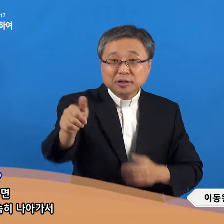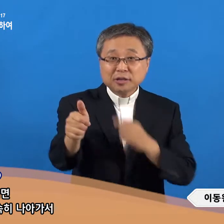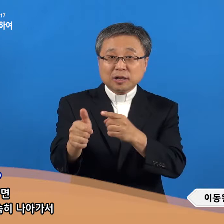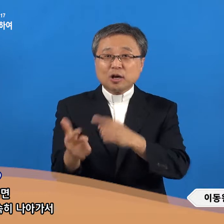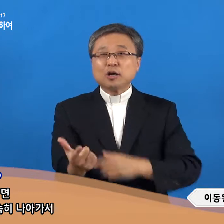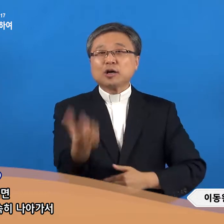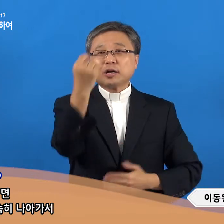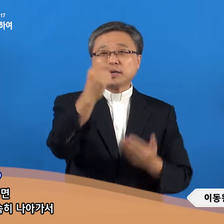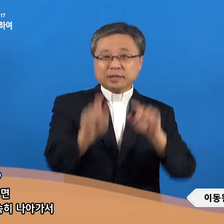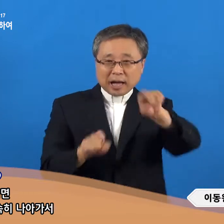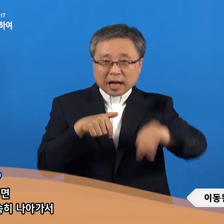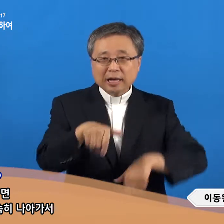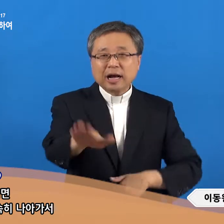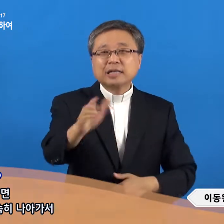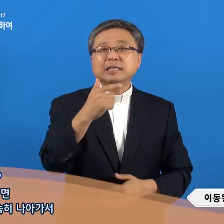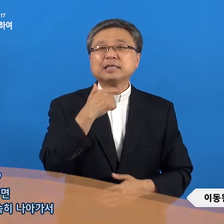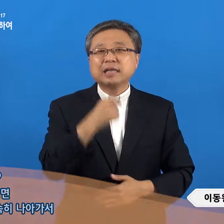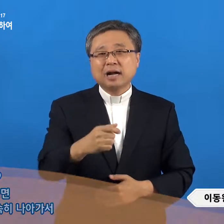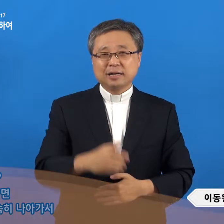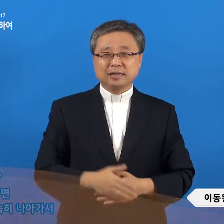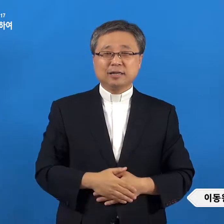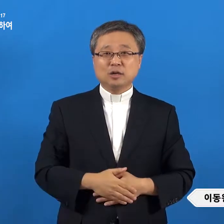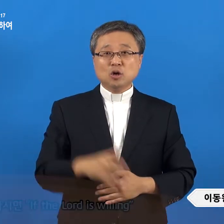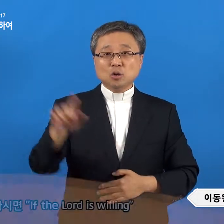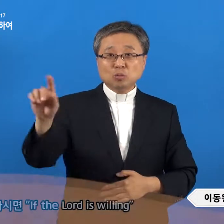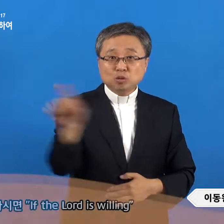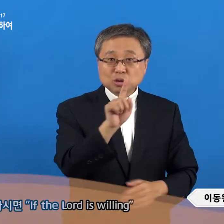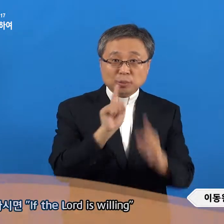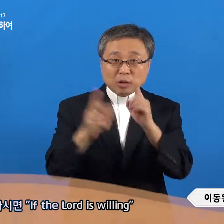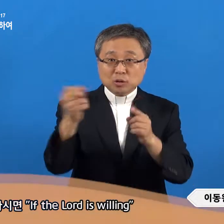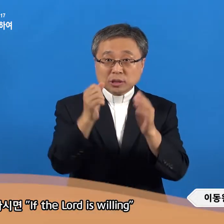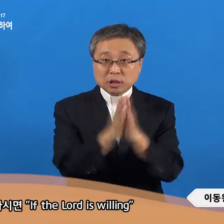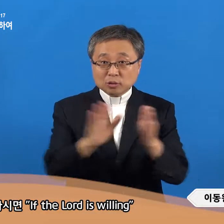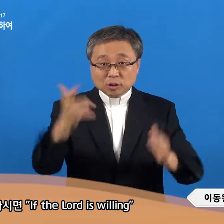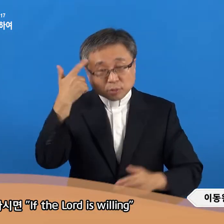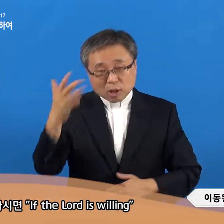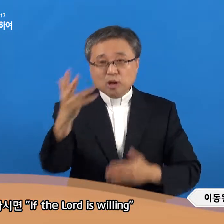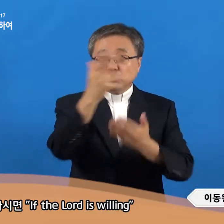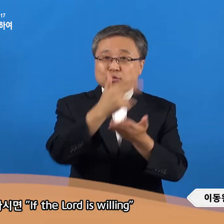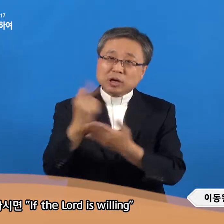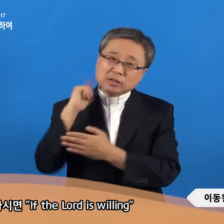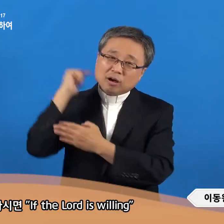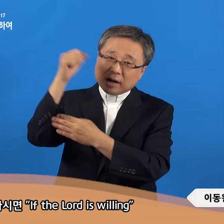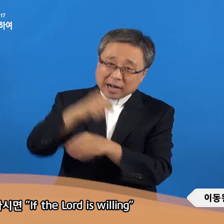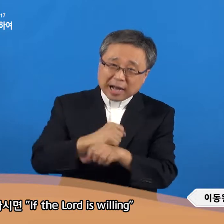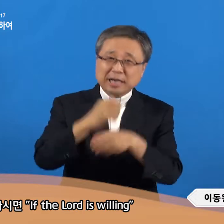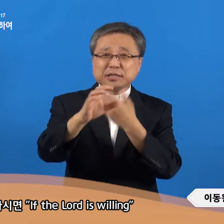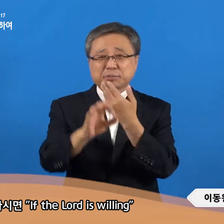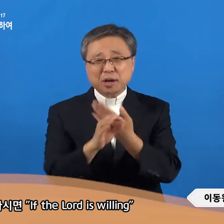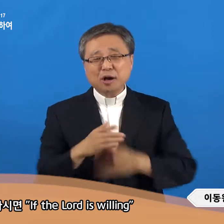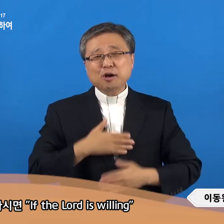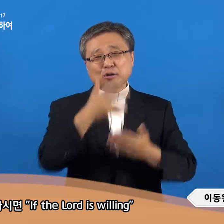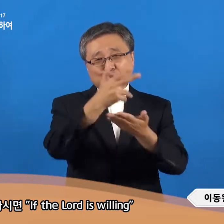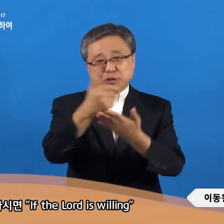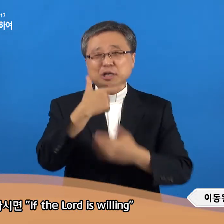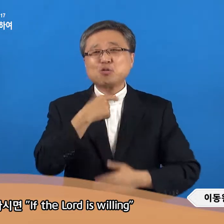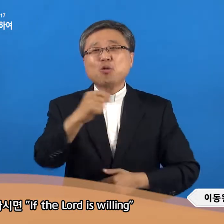속히 나아가리라. 자, 무슨 말로 시작됐어요? 주께서 허락하시면, 주께서 원하신다면,